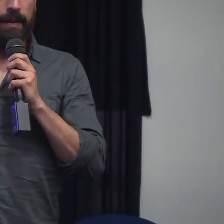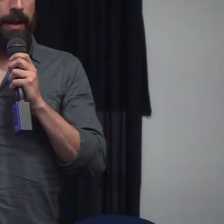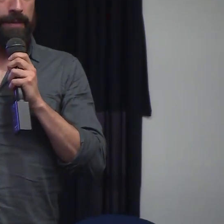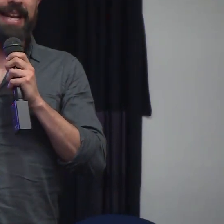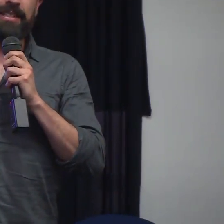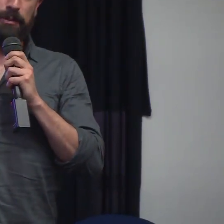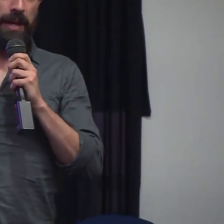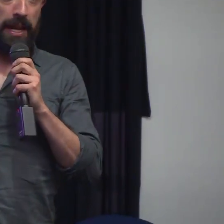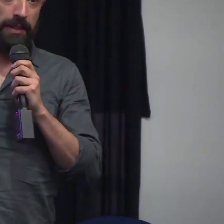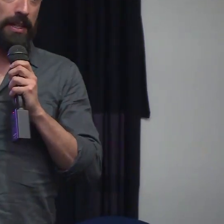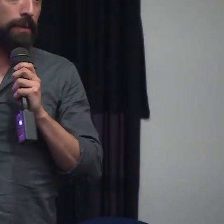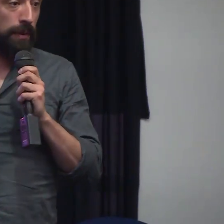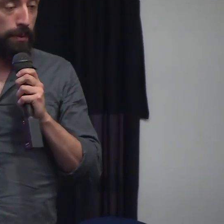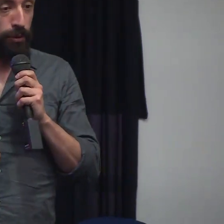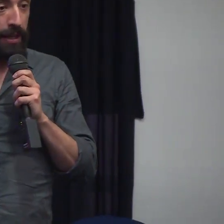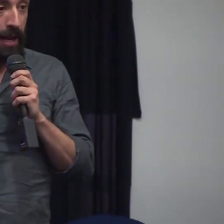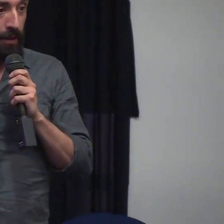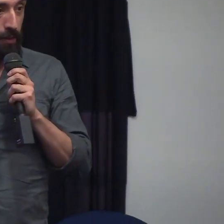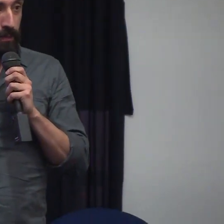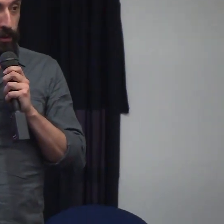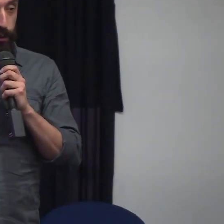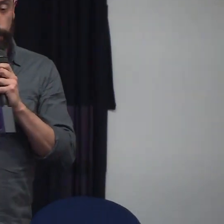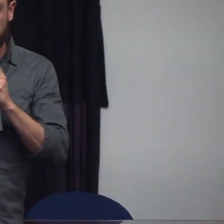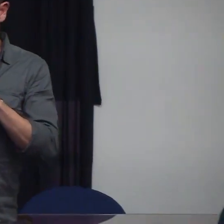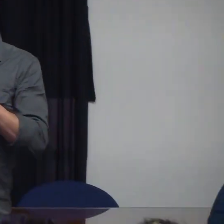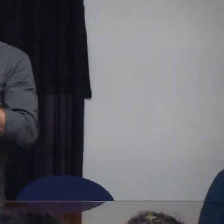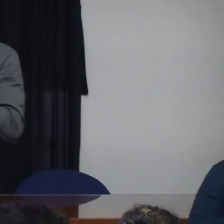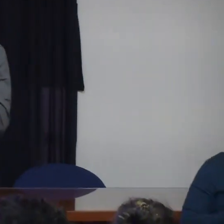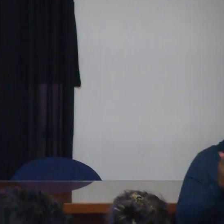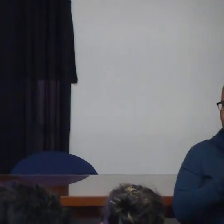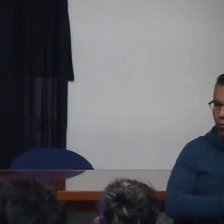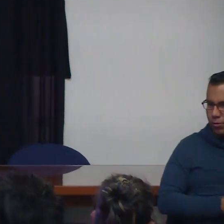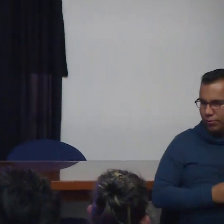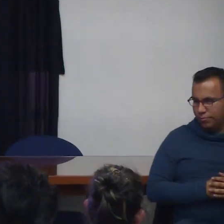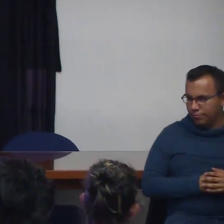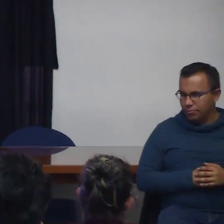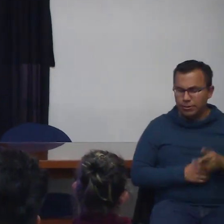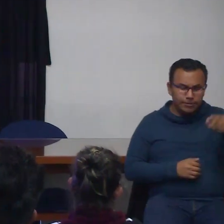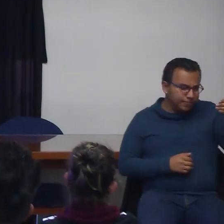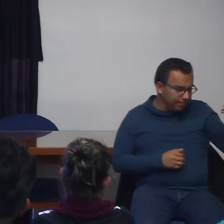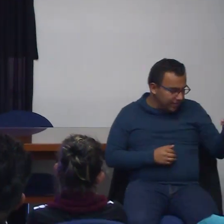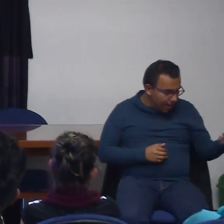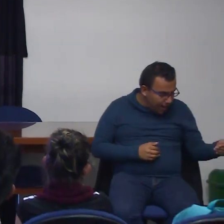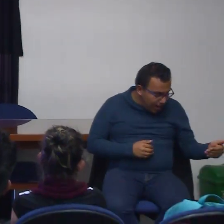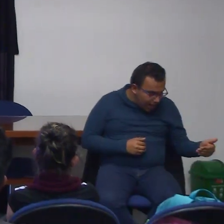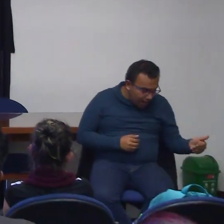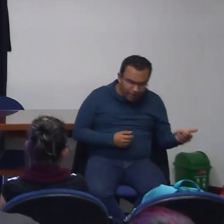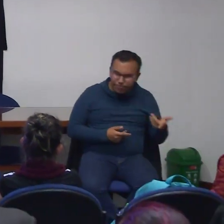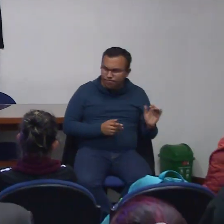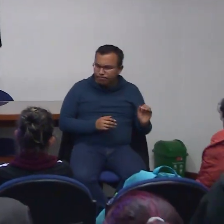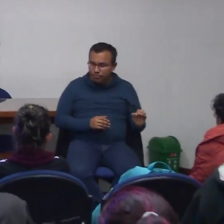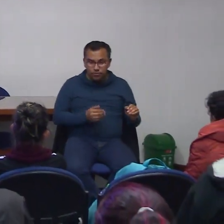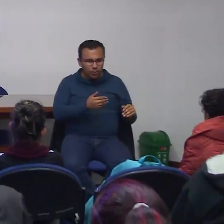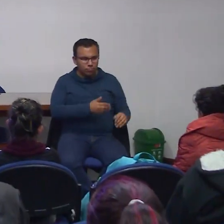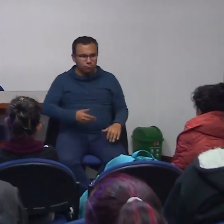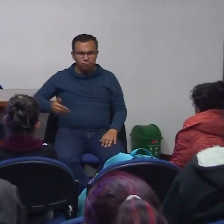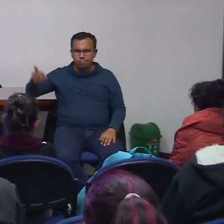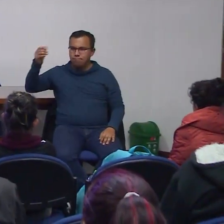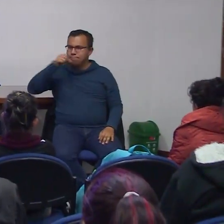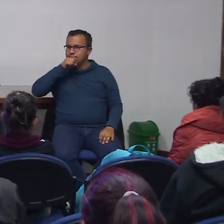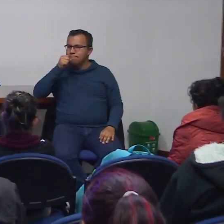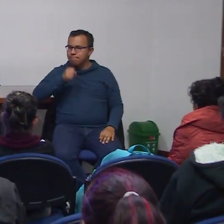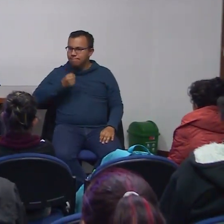aprender de las experiencias que vivimos a diario nosotros tenemos desde chiquitines desde niños muy pequeñitos hasta adulto